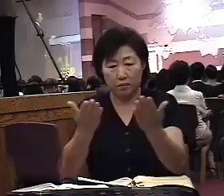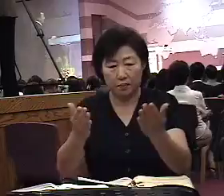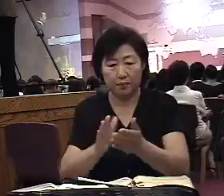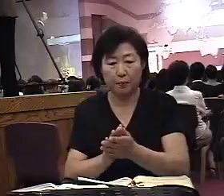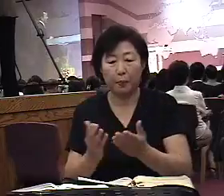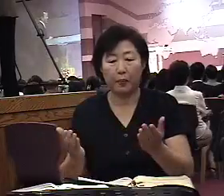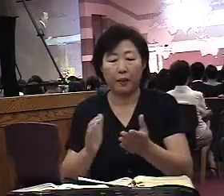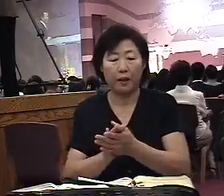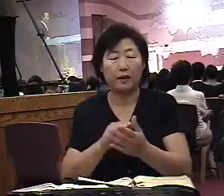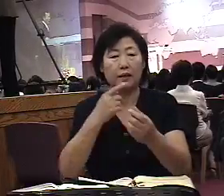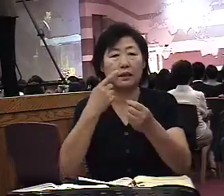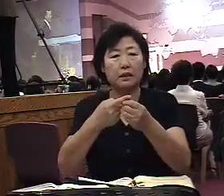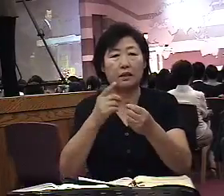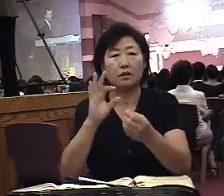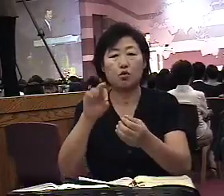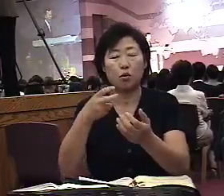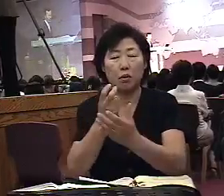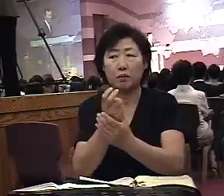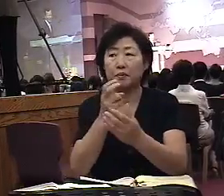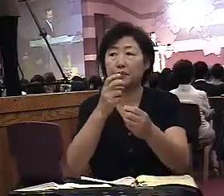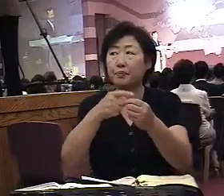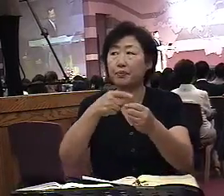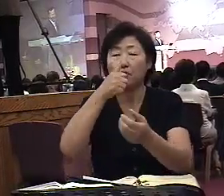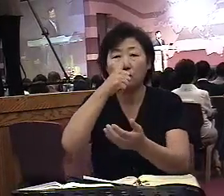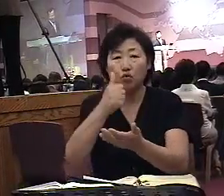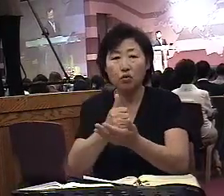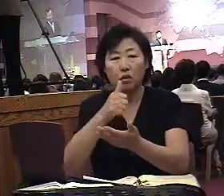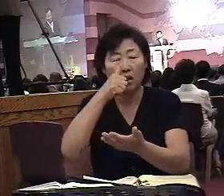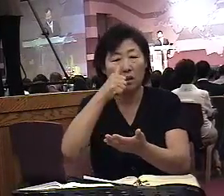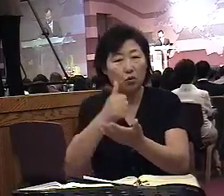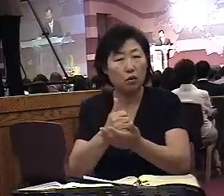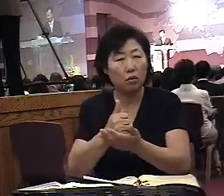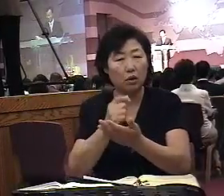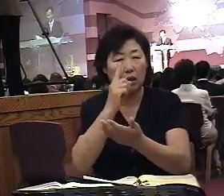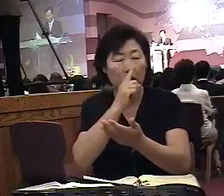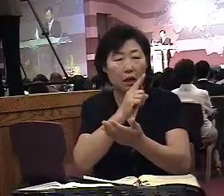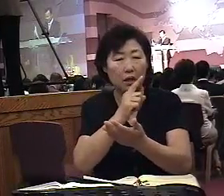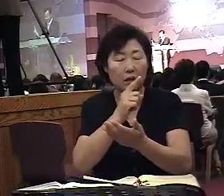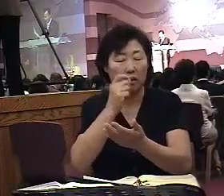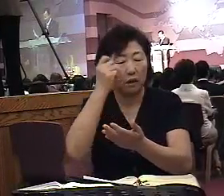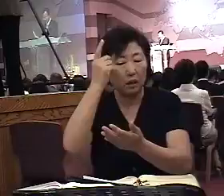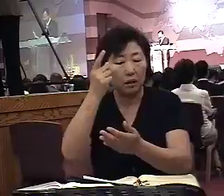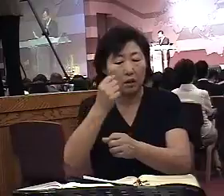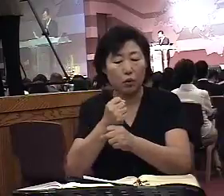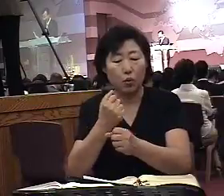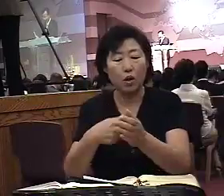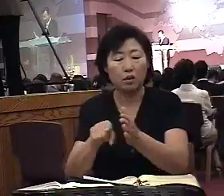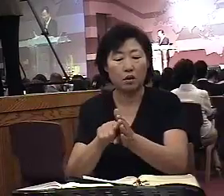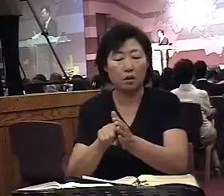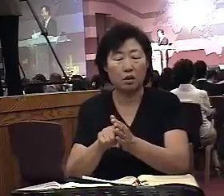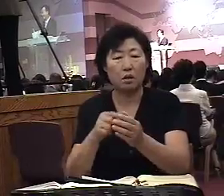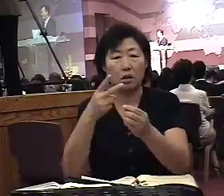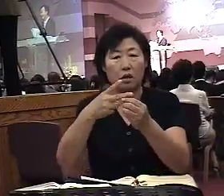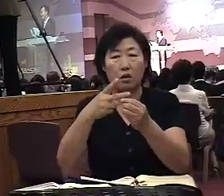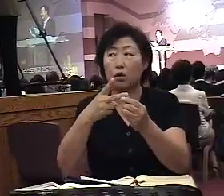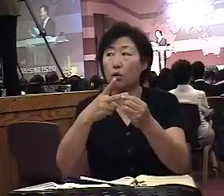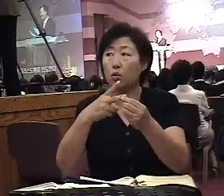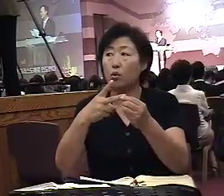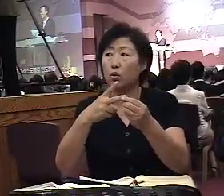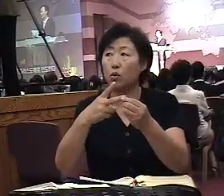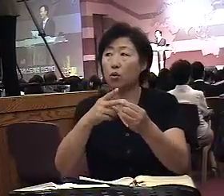첫 번째 이유, 죄를 죄로 깨닫게 하기 위하여. 두 번째는 이것입니다.